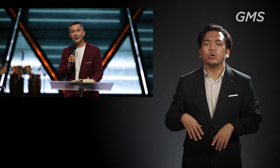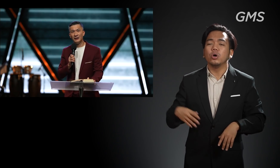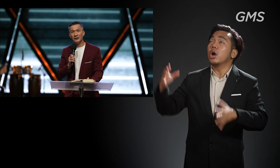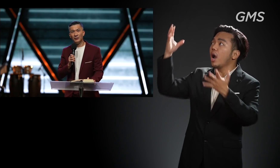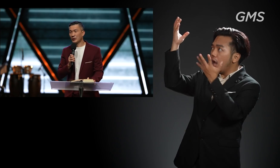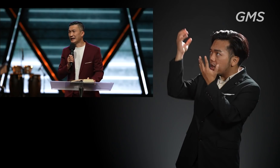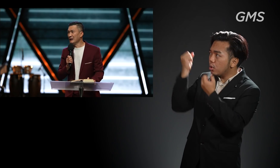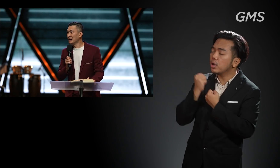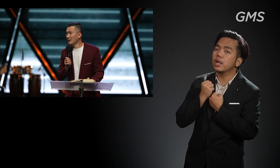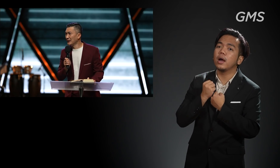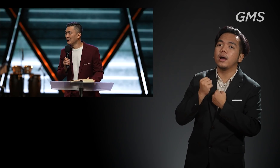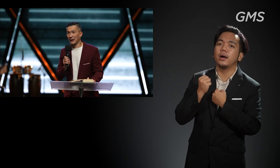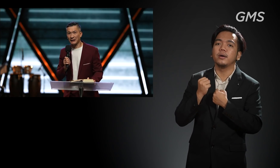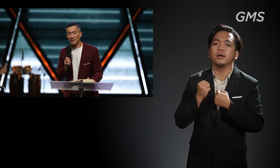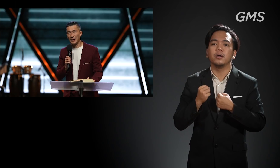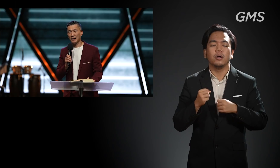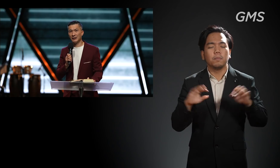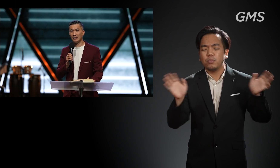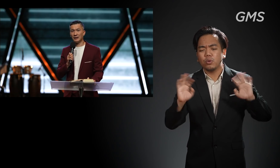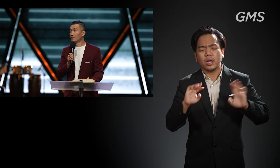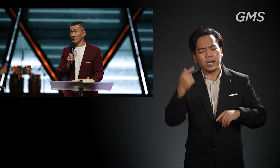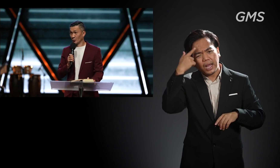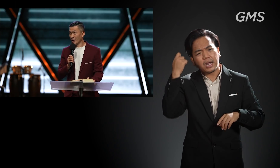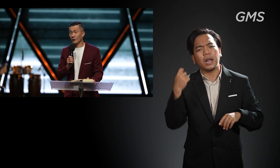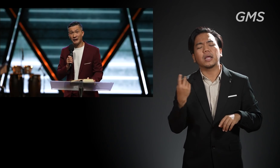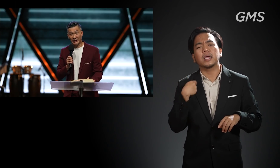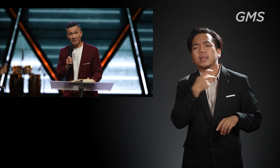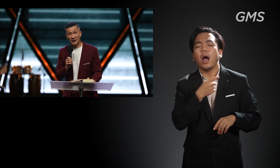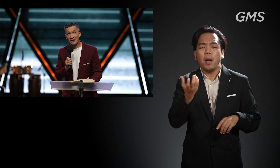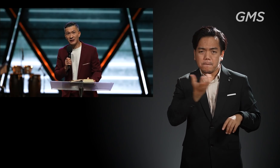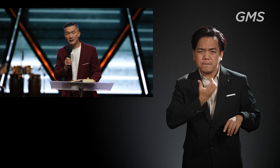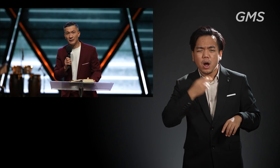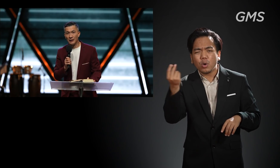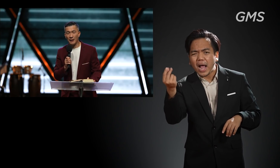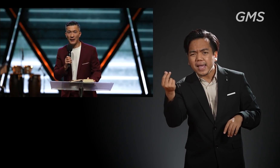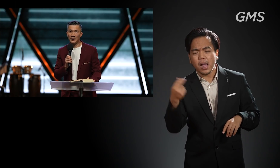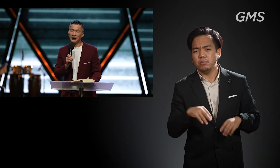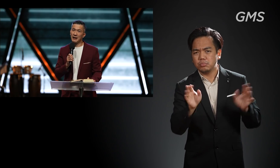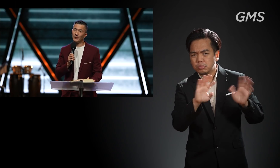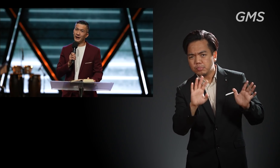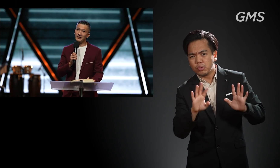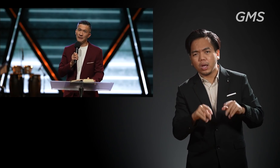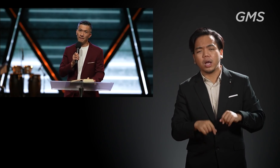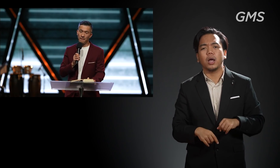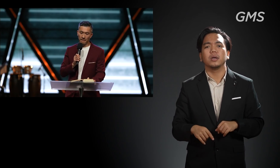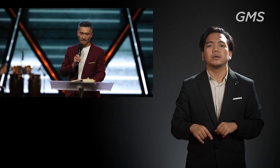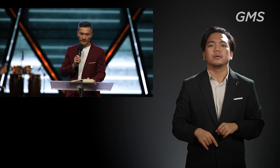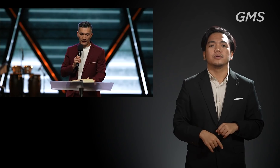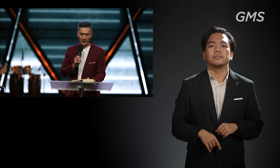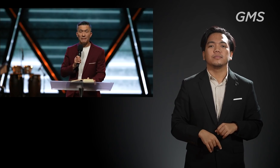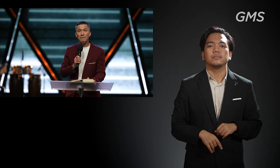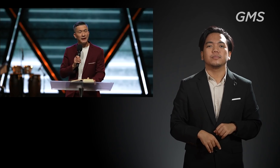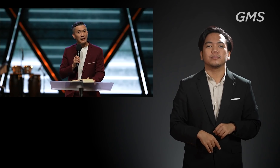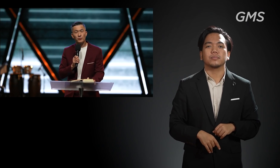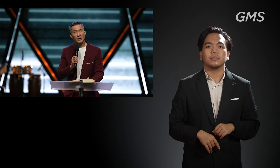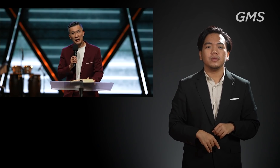terpaksa. Bukan diiming-imingi berkat apa. Dan tentunya bukan diintimidasi, apalagi dimanipulasi.